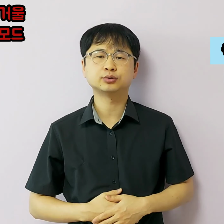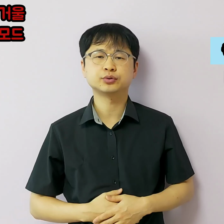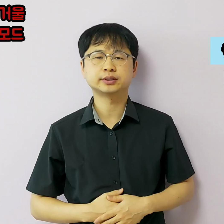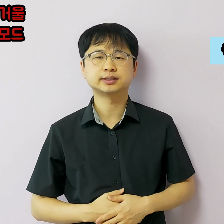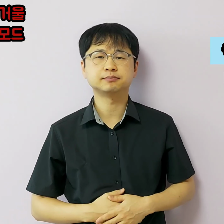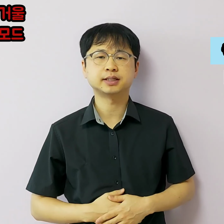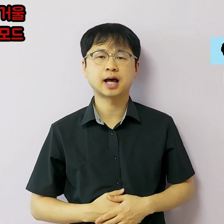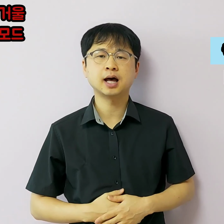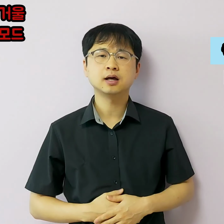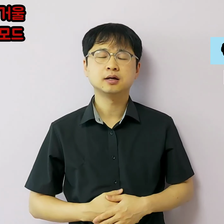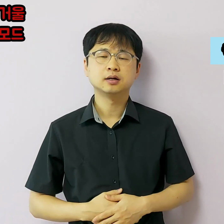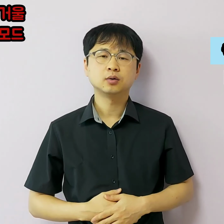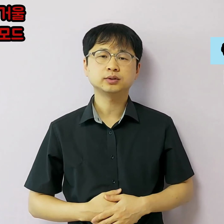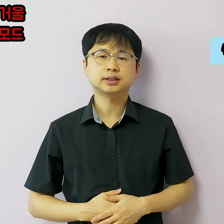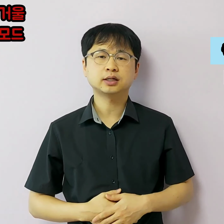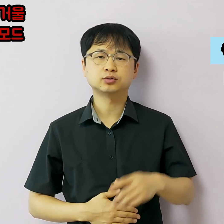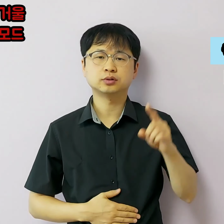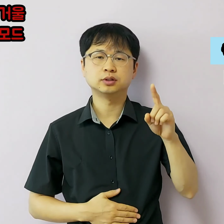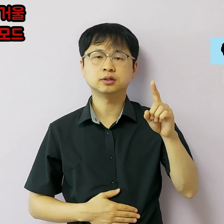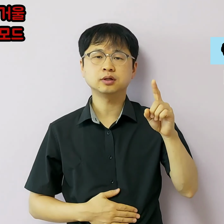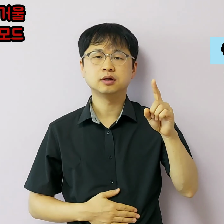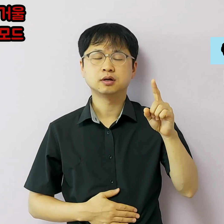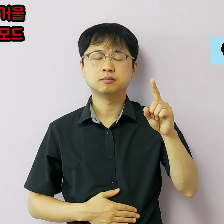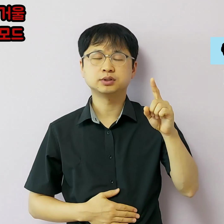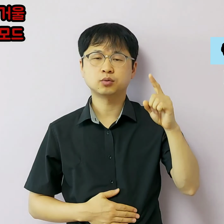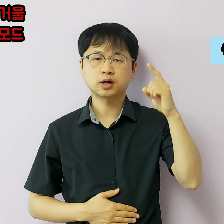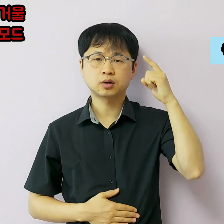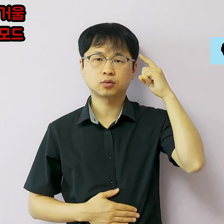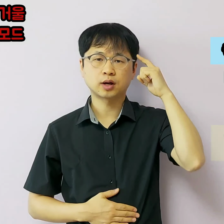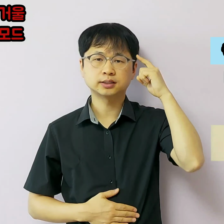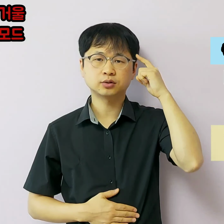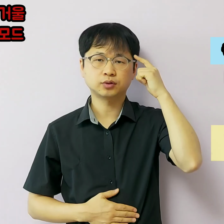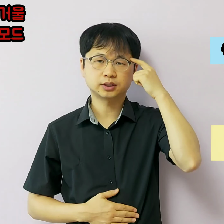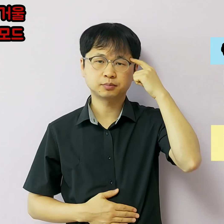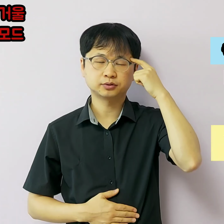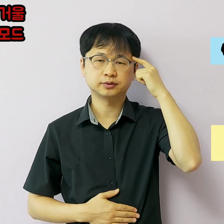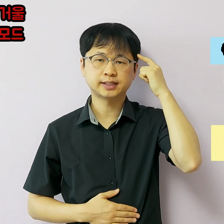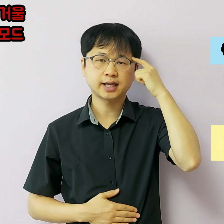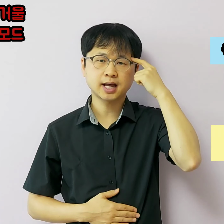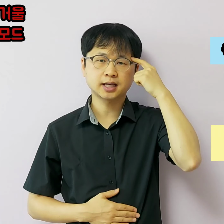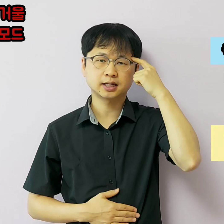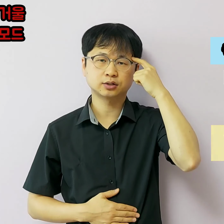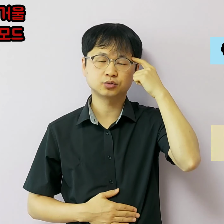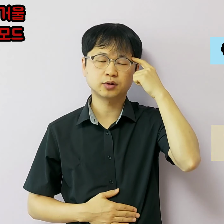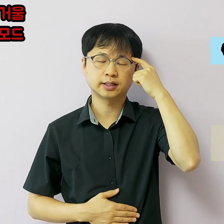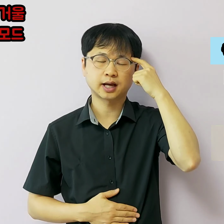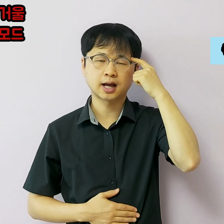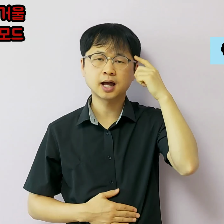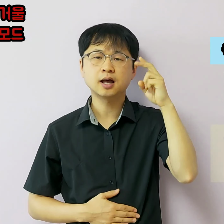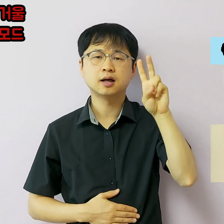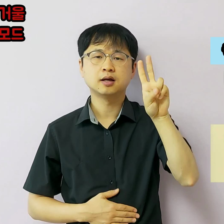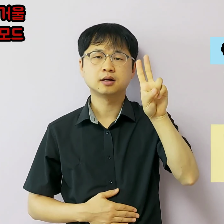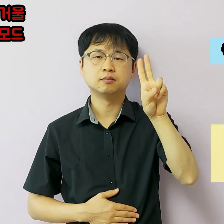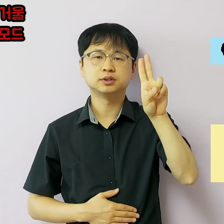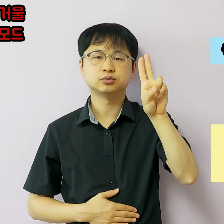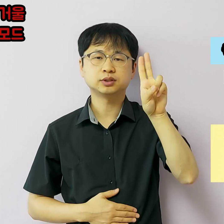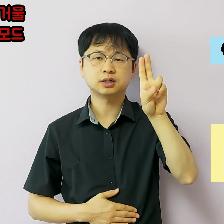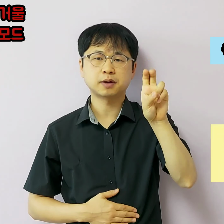수어를 썼습니다. 혹시라는 수어는 검지손가락으로 관자놀이 짚어주는 생각이라는 수어에다가 검지중지를